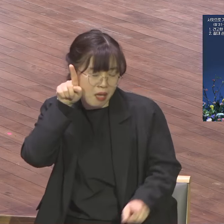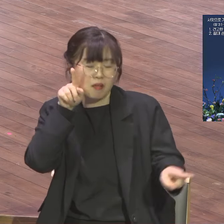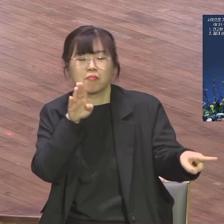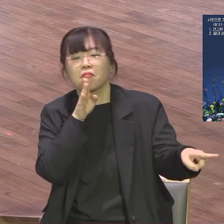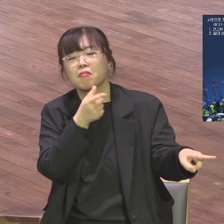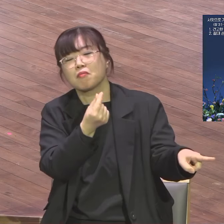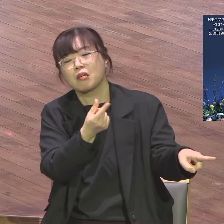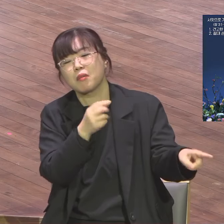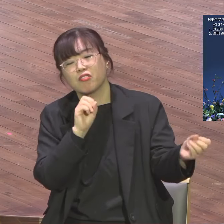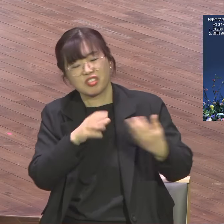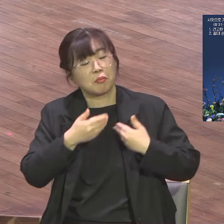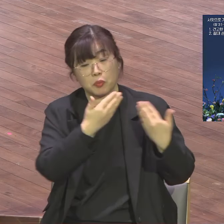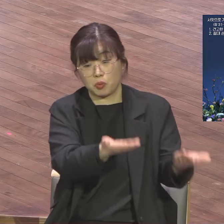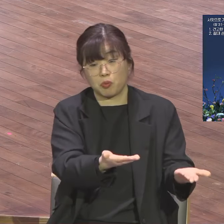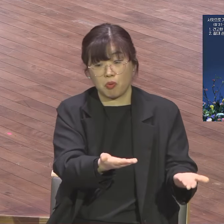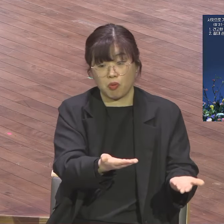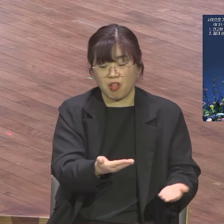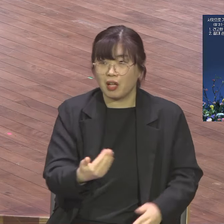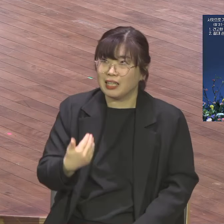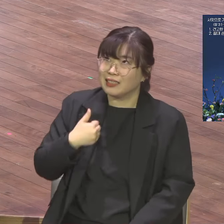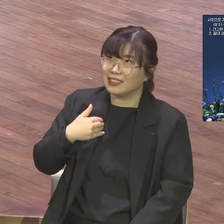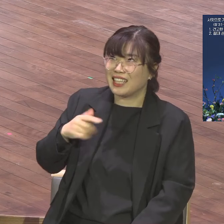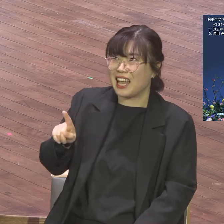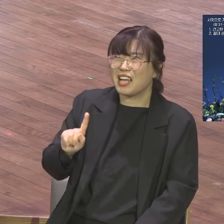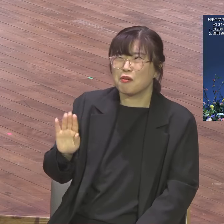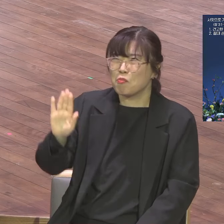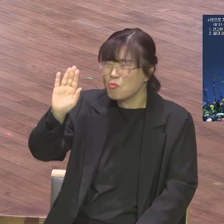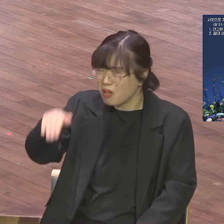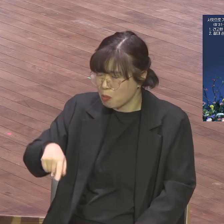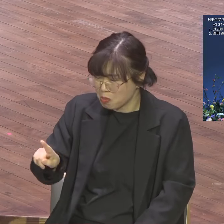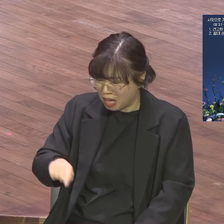그게 똑똑한 것 같은데 그게 등신이요.